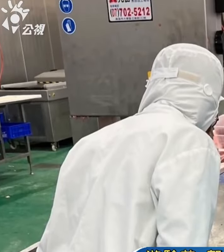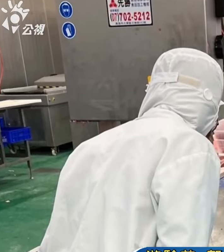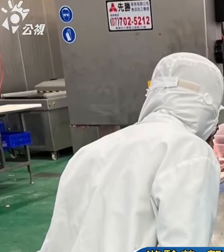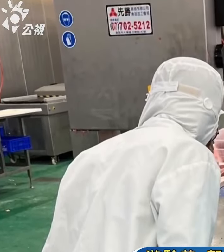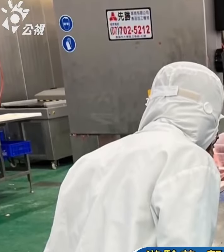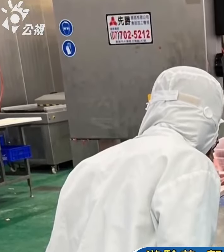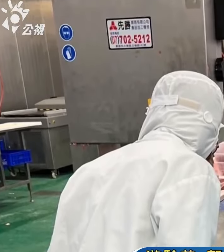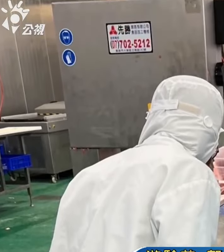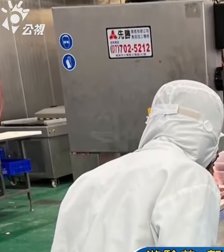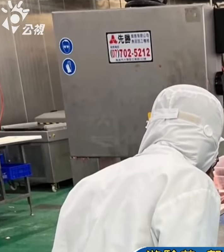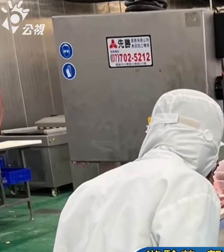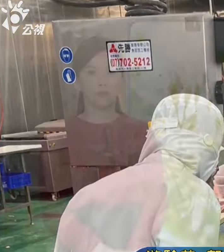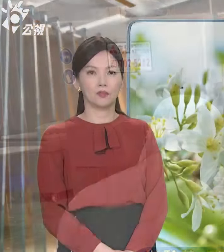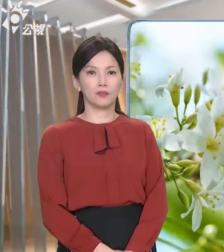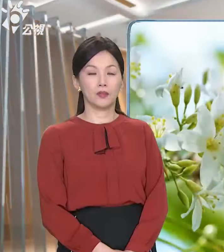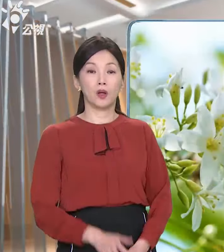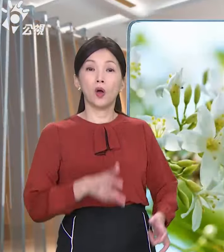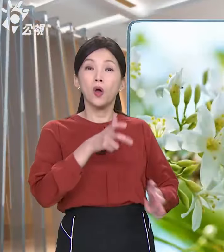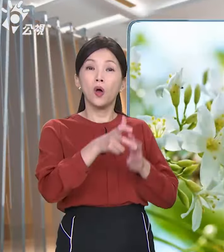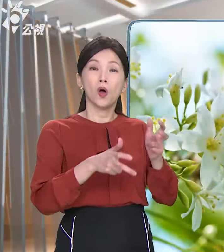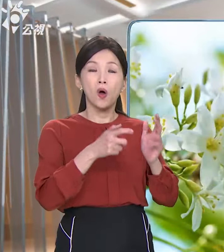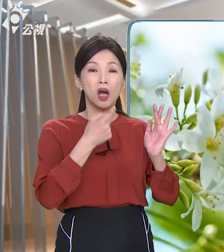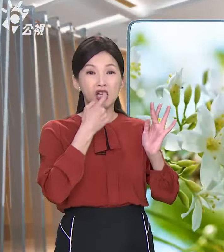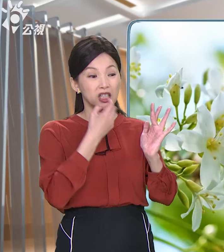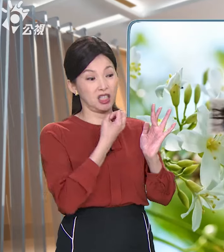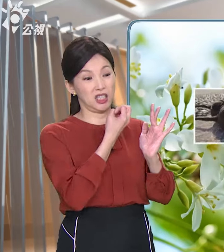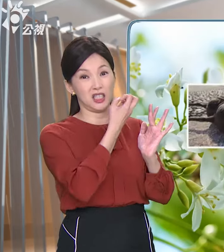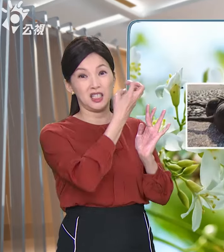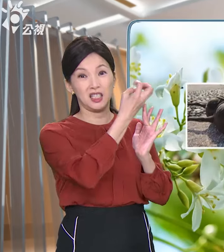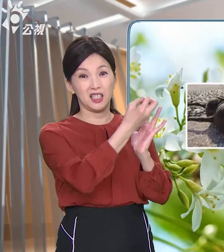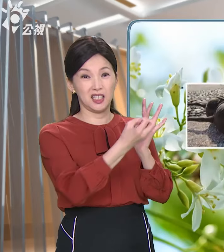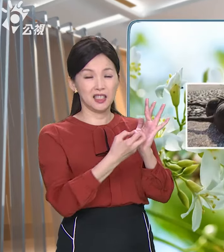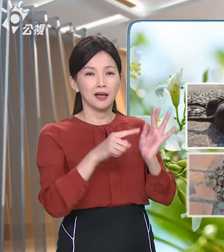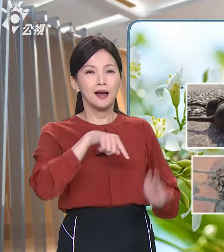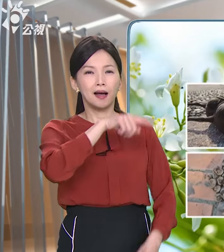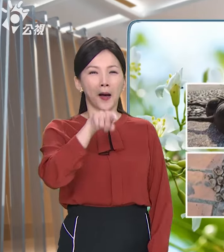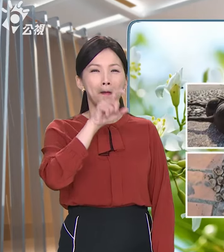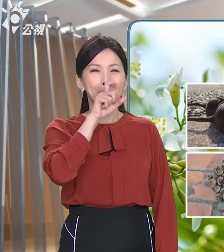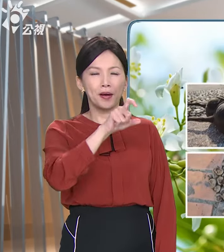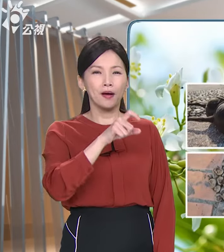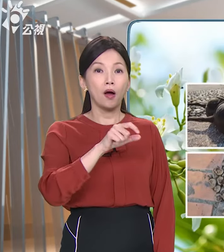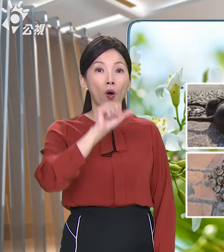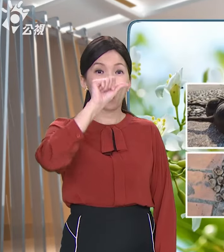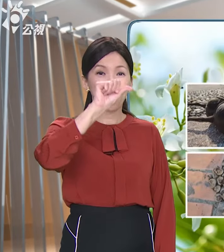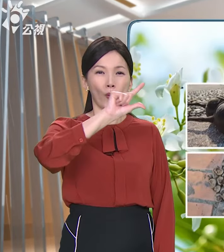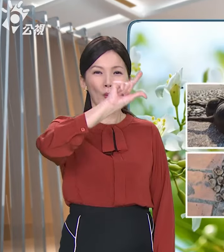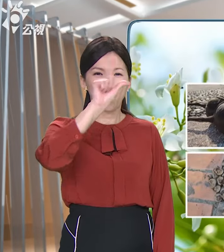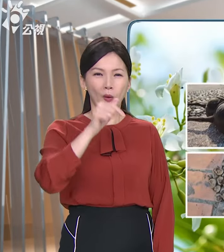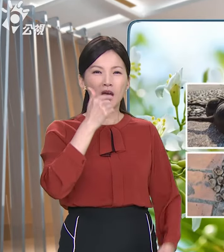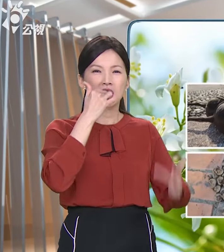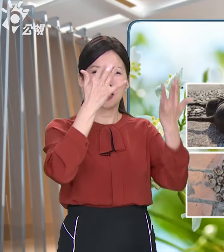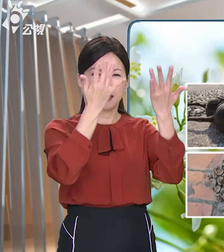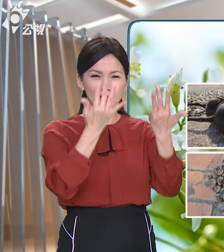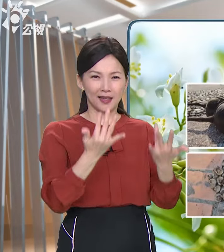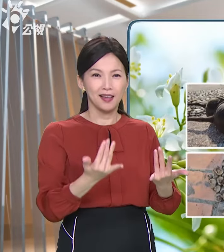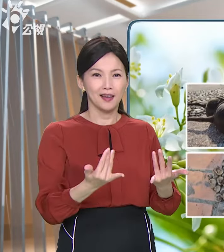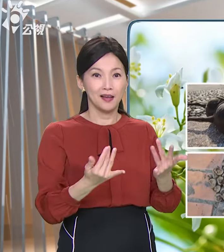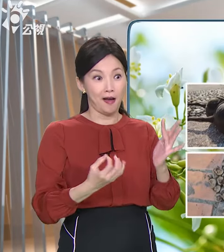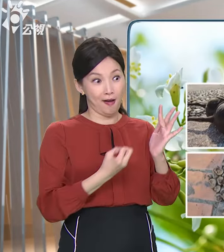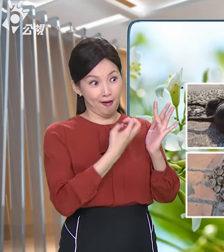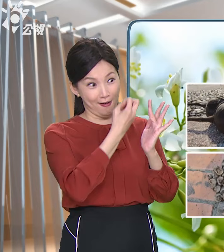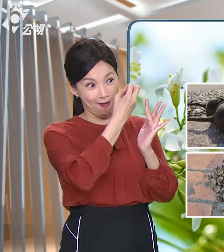麟台北、屏东报道。 素有五月雪之称的油桐花，盛开很美